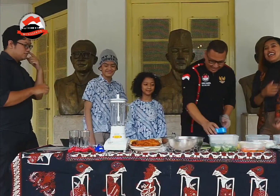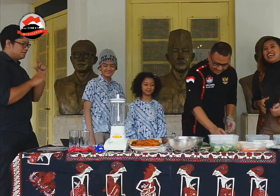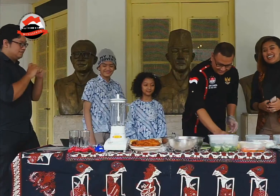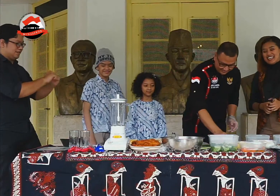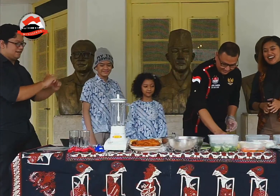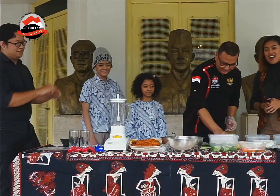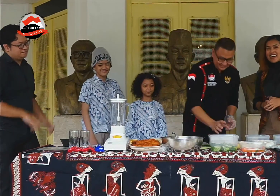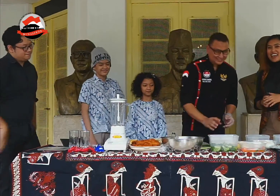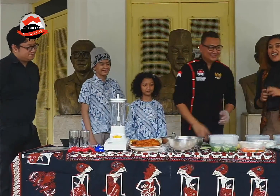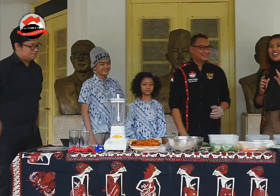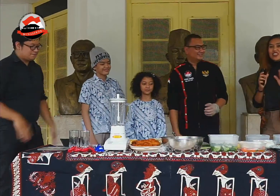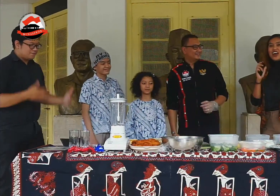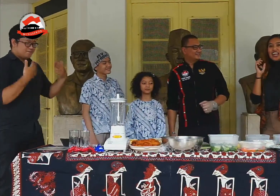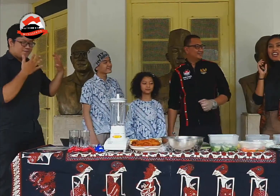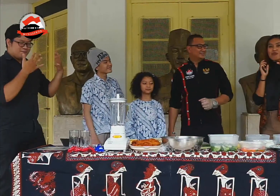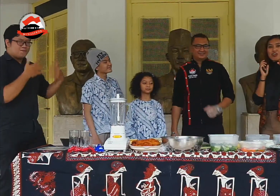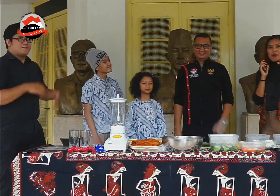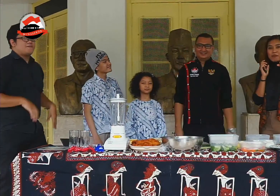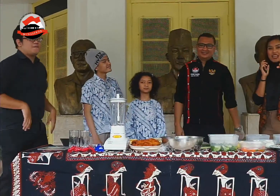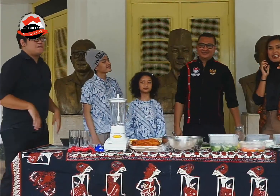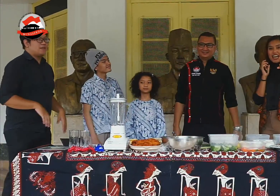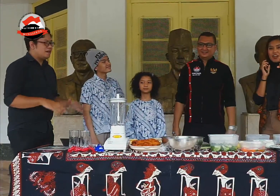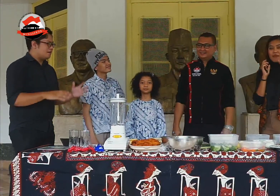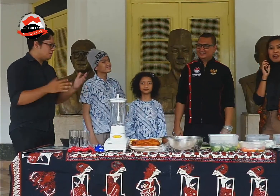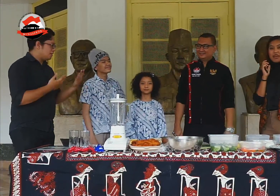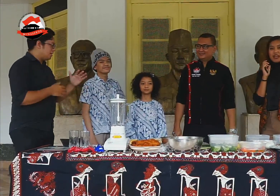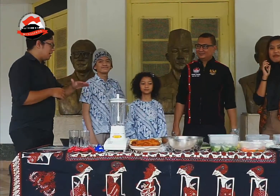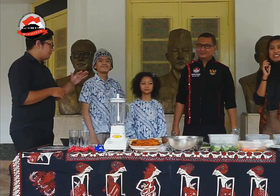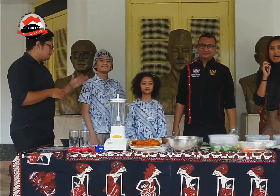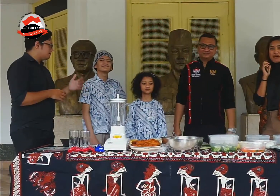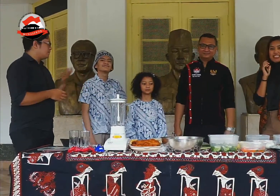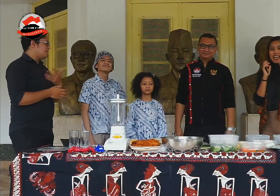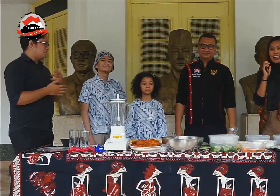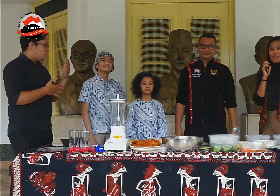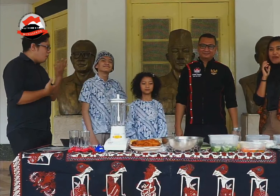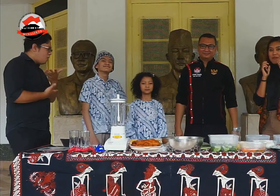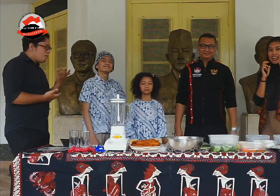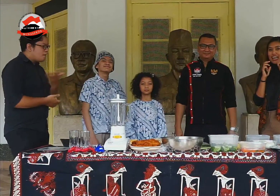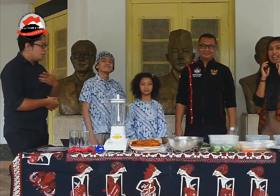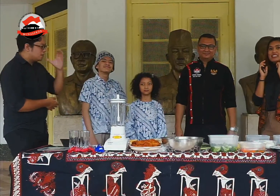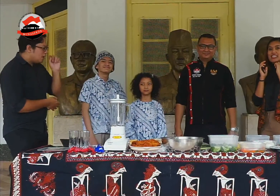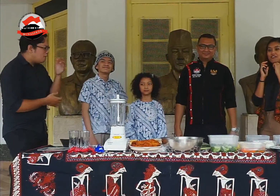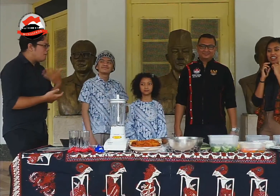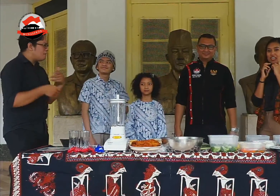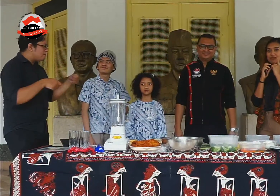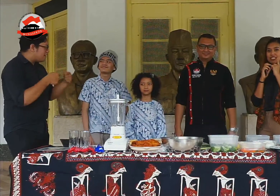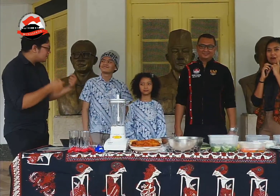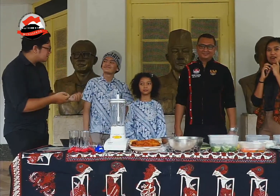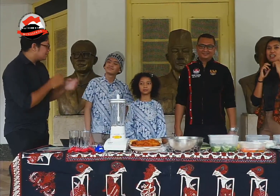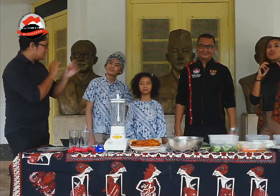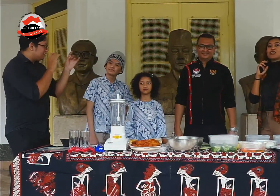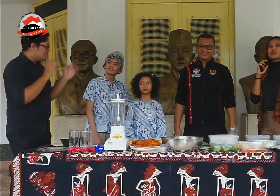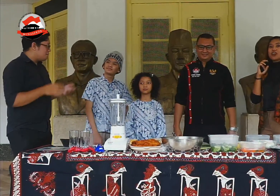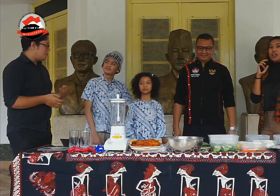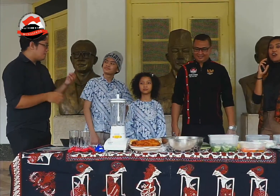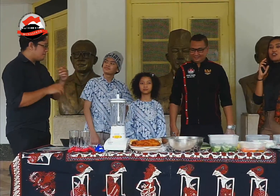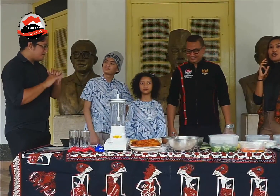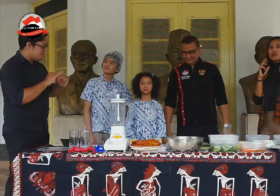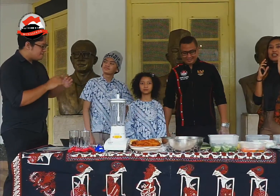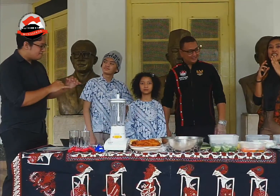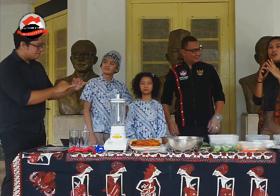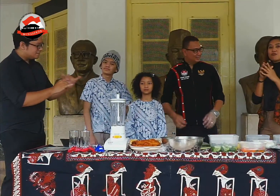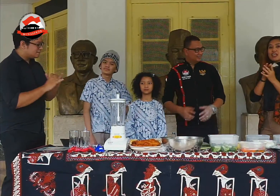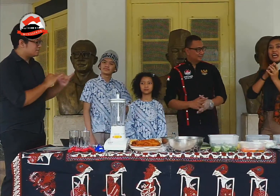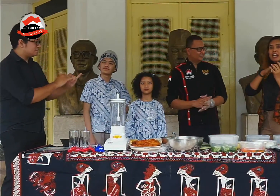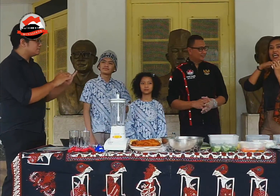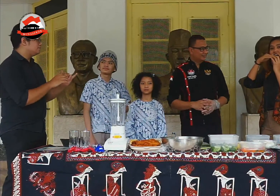Hebat. Ya. Oke, kalau gitu adik-adik mungkin udah pada penasaran, udah pada pengen masak-masak di rumah, berkreasi kuliner bersama, yaitu langsung, kalau gitu langsung